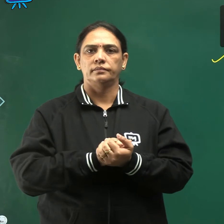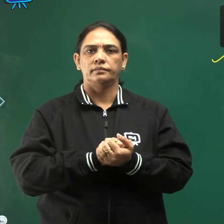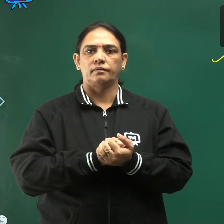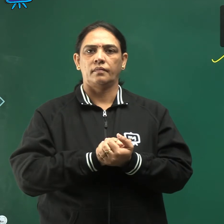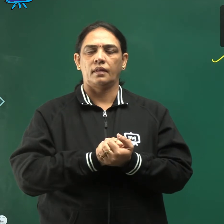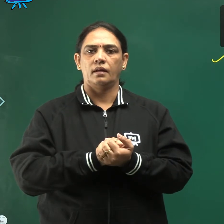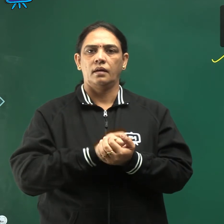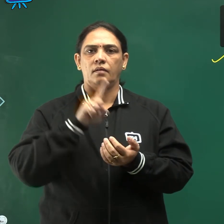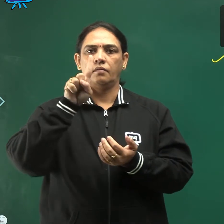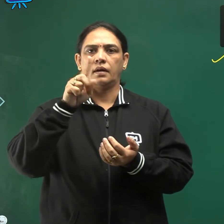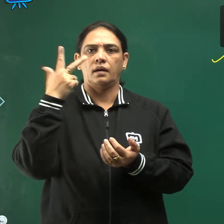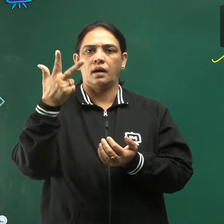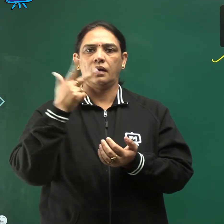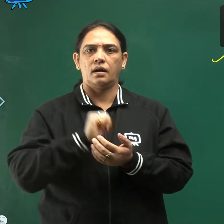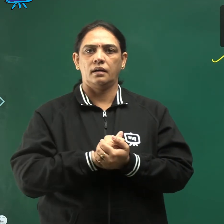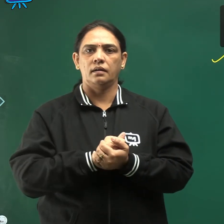18